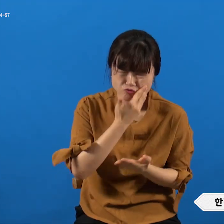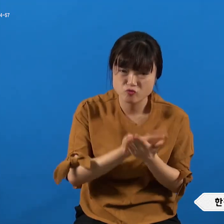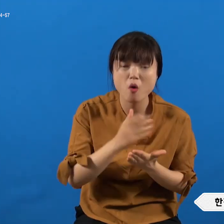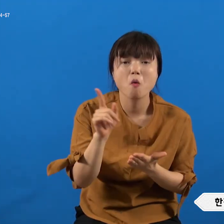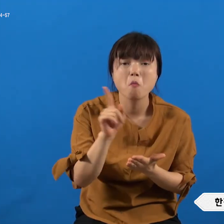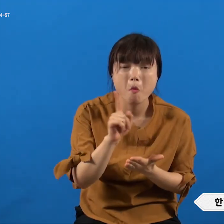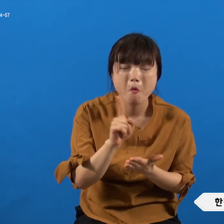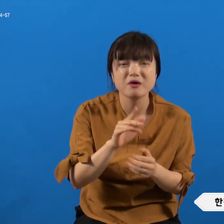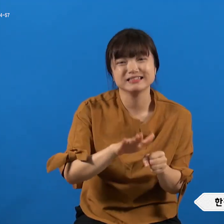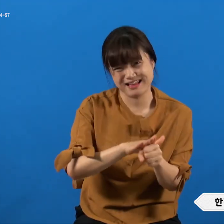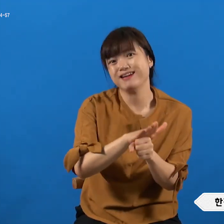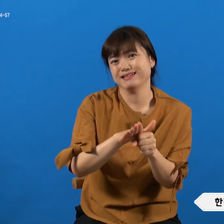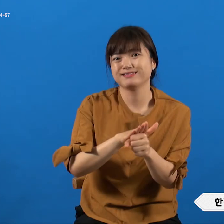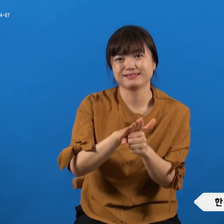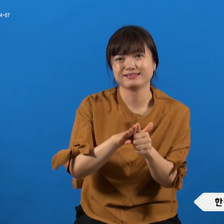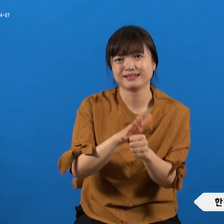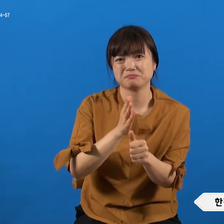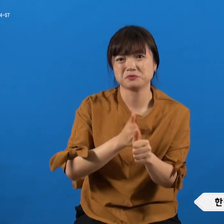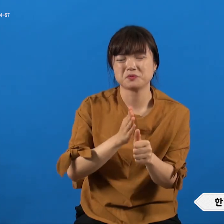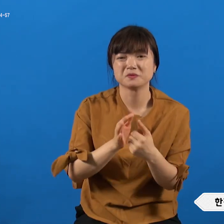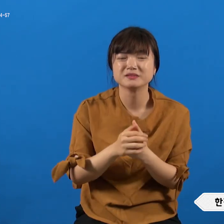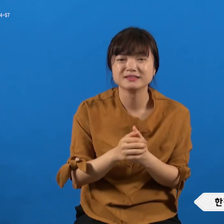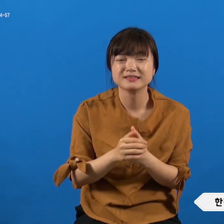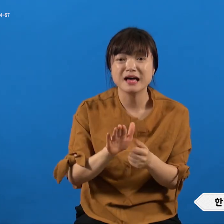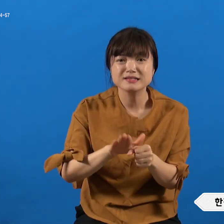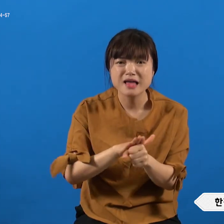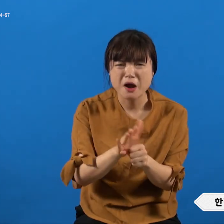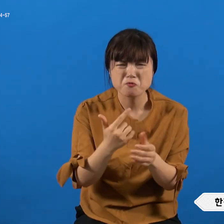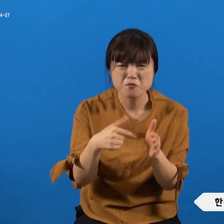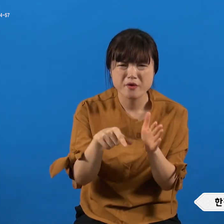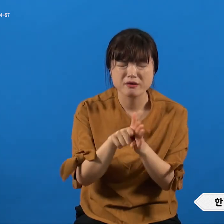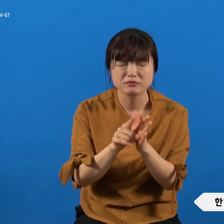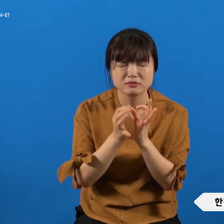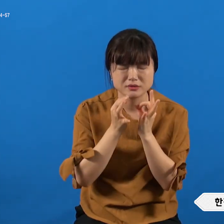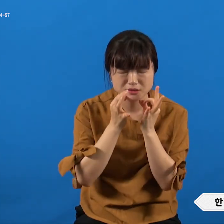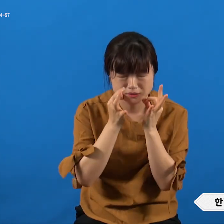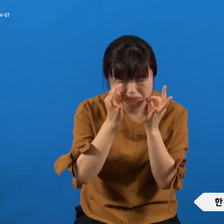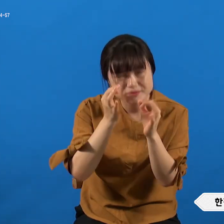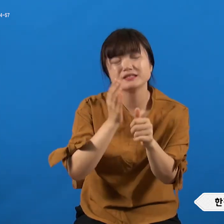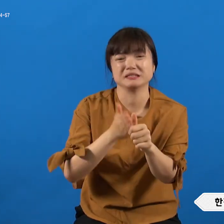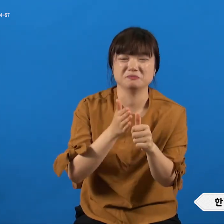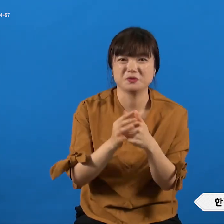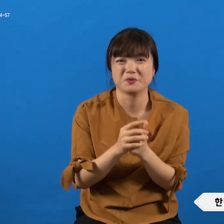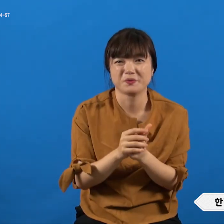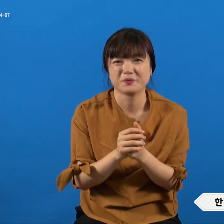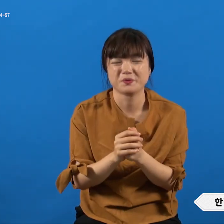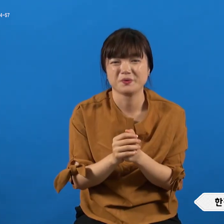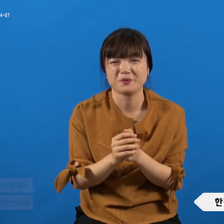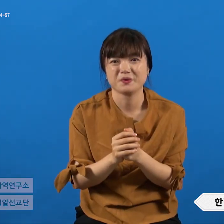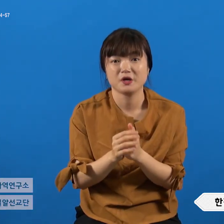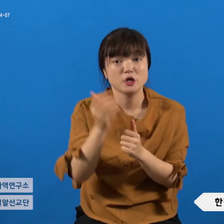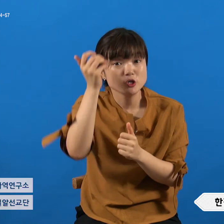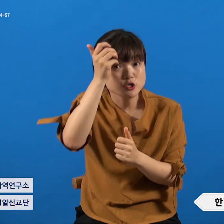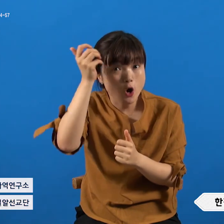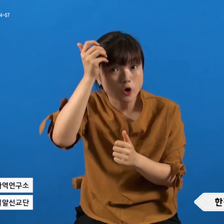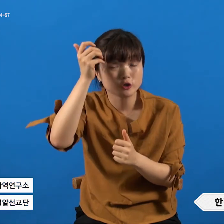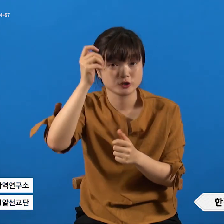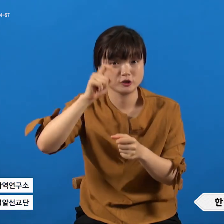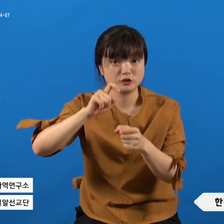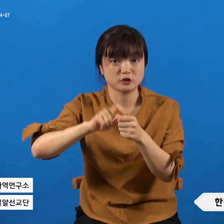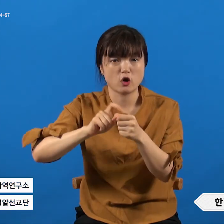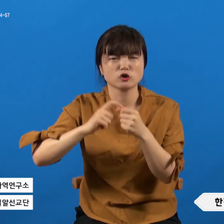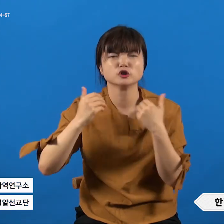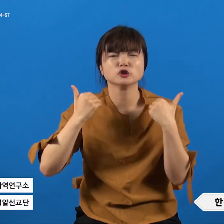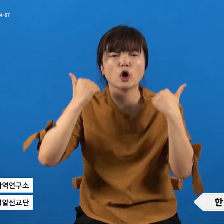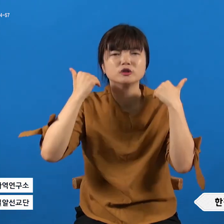것은 사랑하는 것. 사랑에 목숨을 걸고 사랑하고 사랑하십시오. 그리고 영적으로